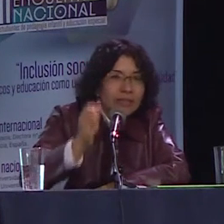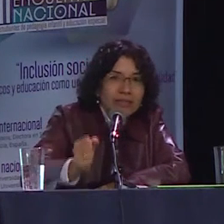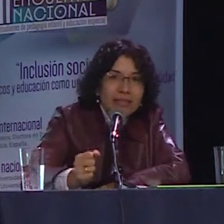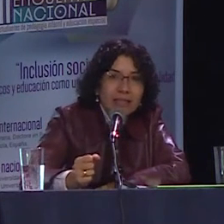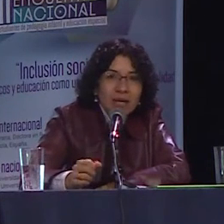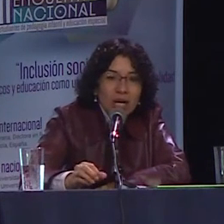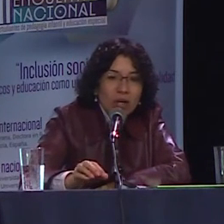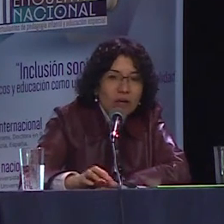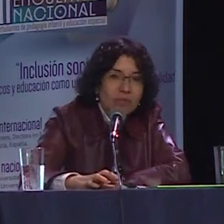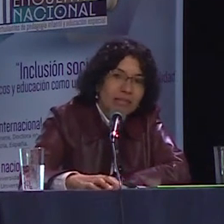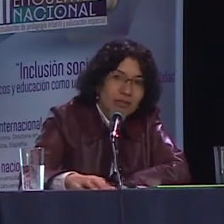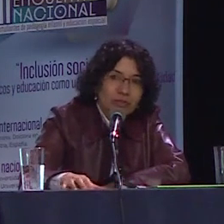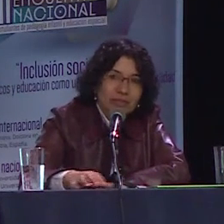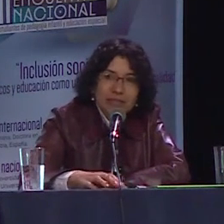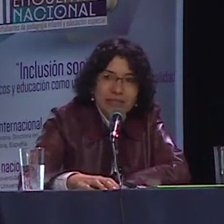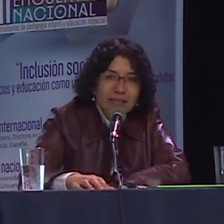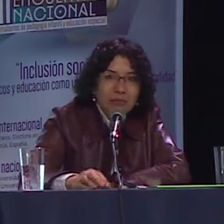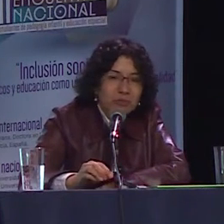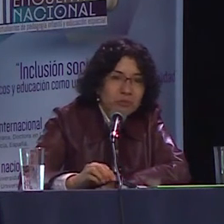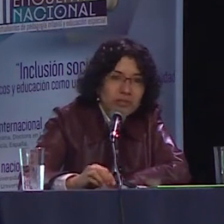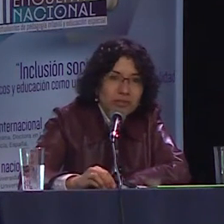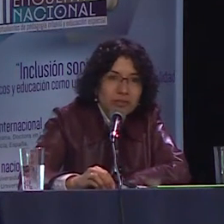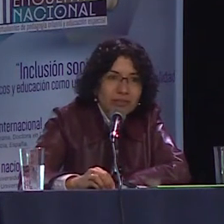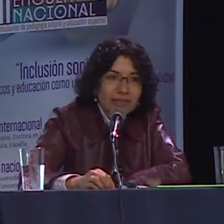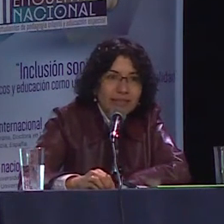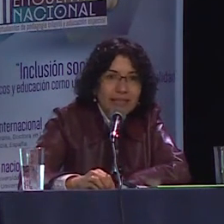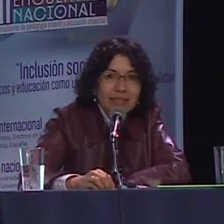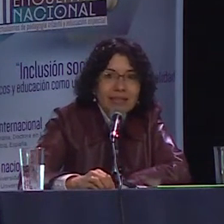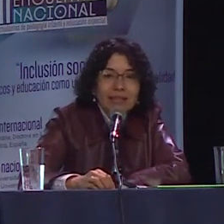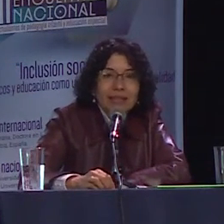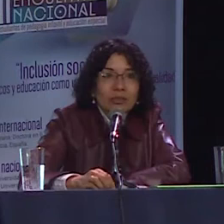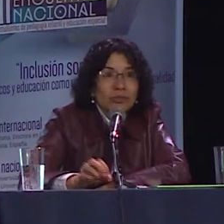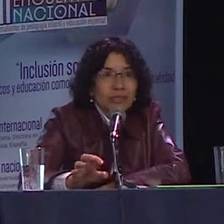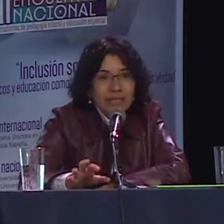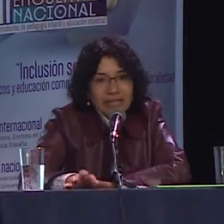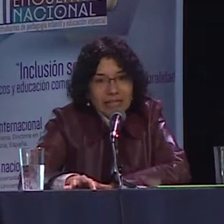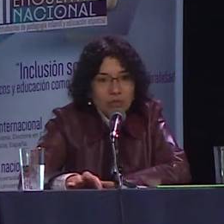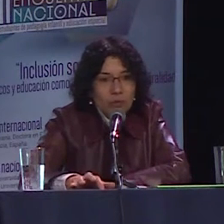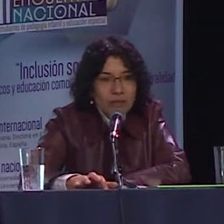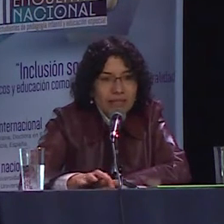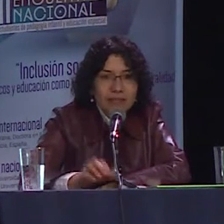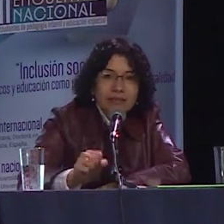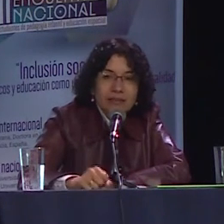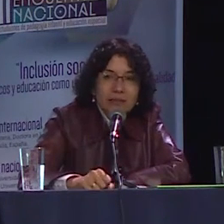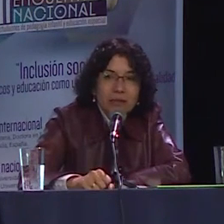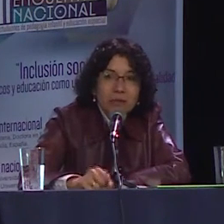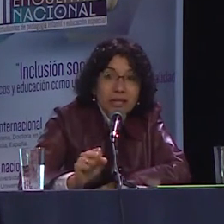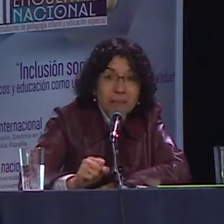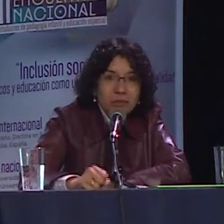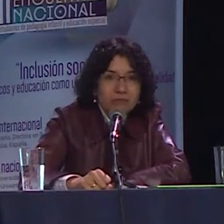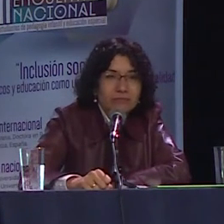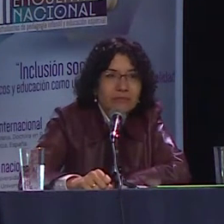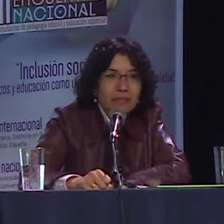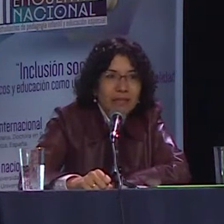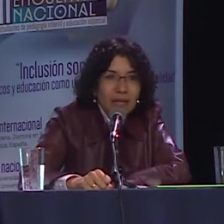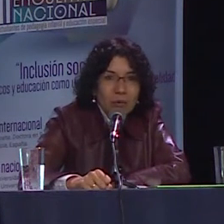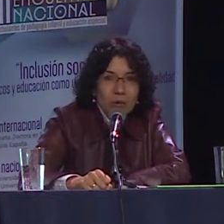y nos indica cómo en la cotidianidad hacemos muchas cosas que nos inhumanizan. Por